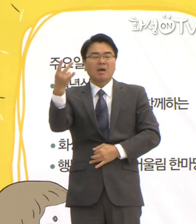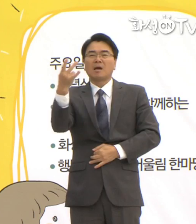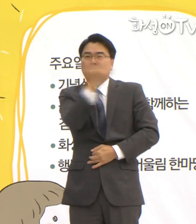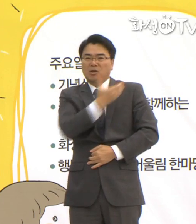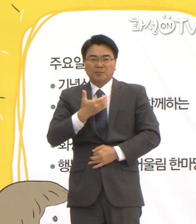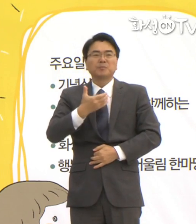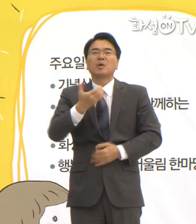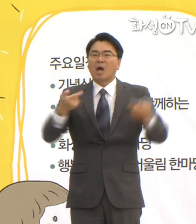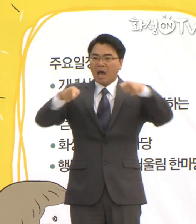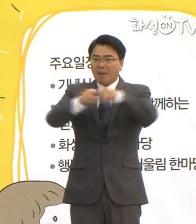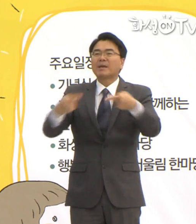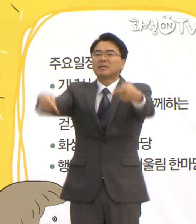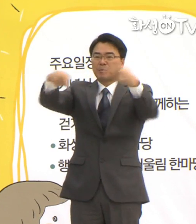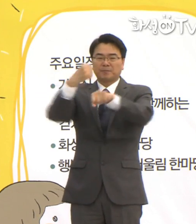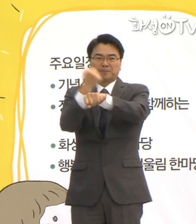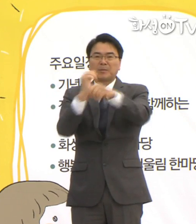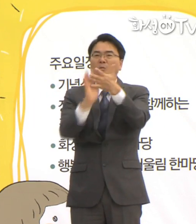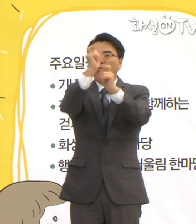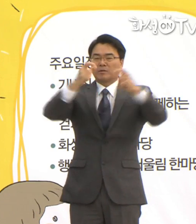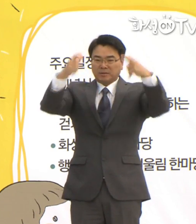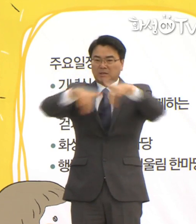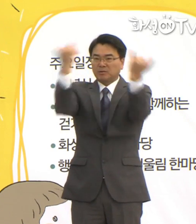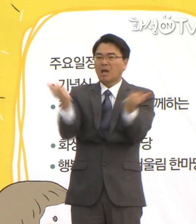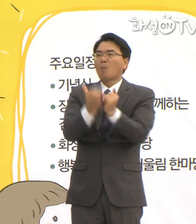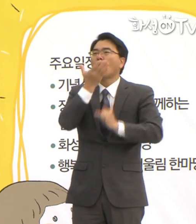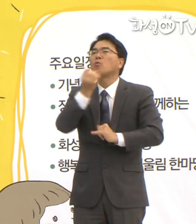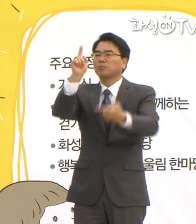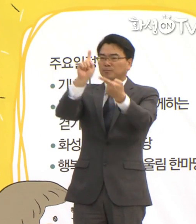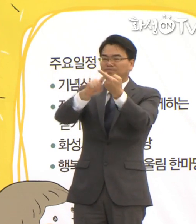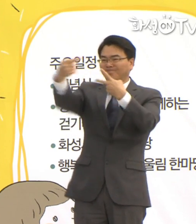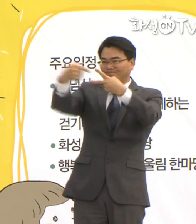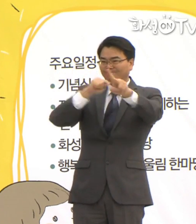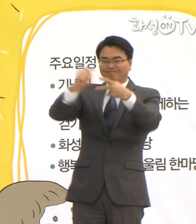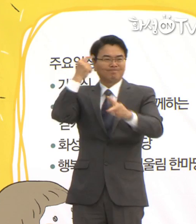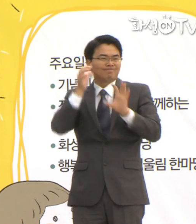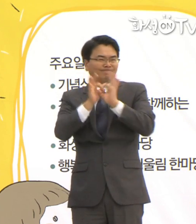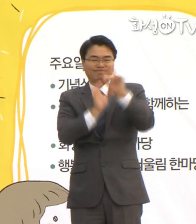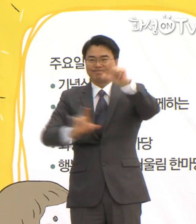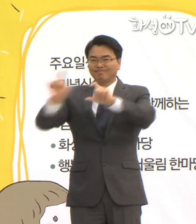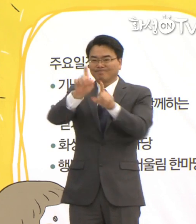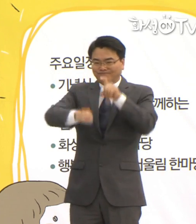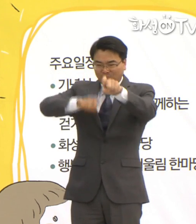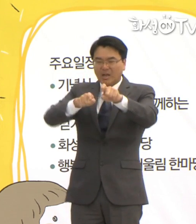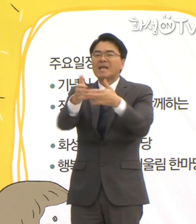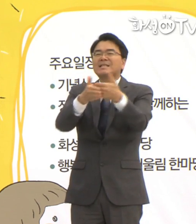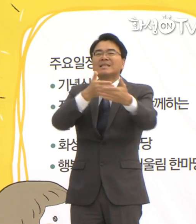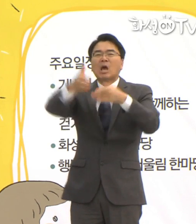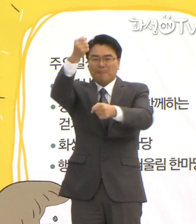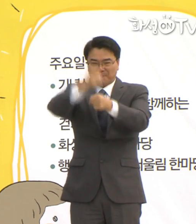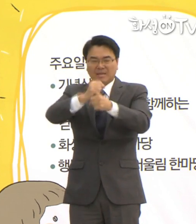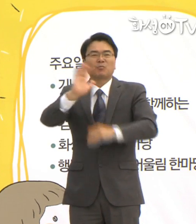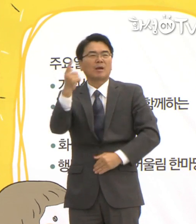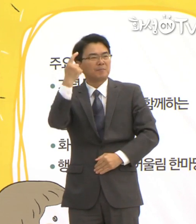읍면동 협의체가 함께 참여하여 화성시 지역사회복지에 대한 이해와 관심을 실천되는 새로운 체험의 장을 또